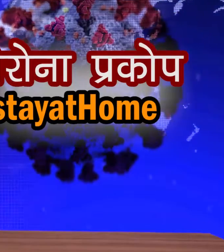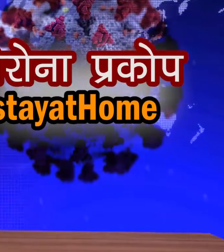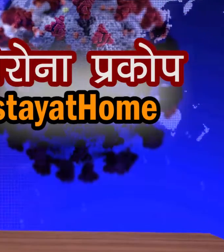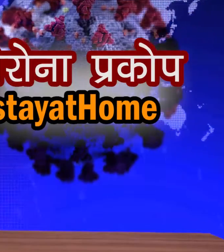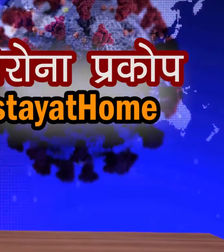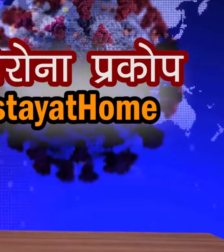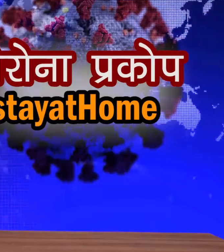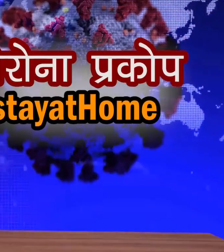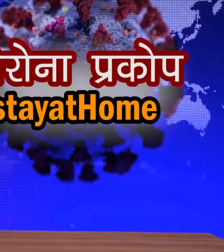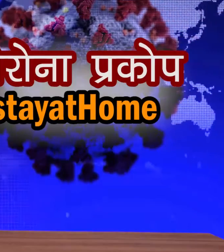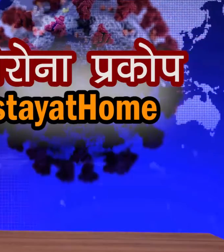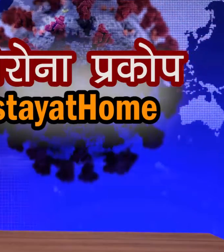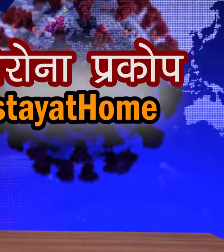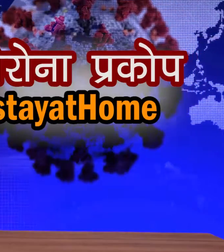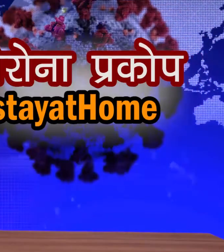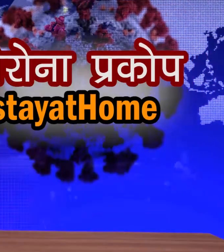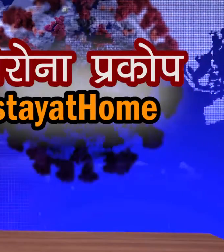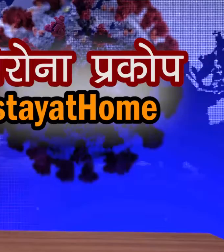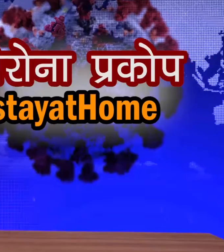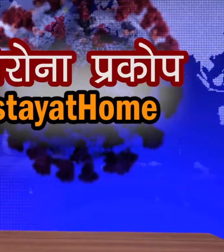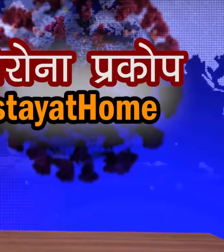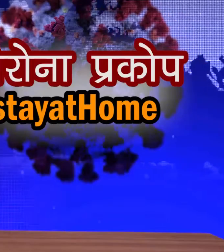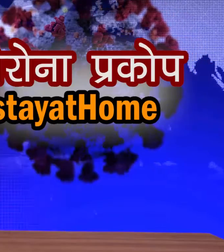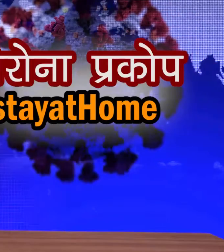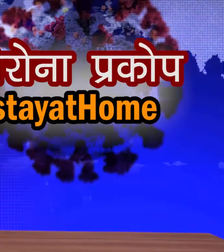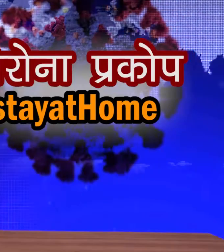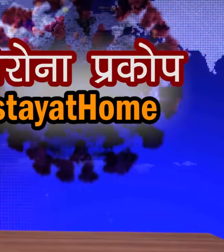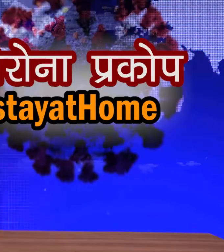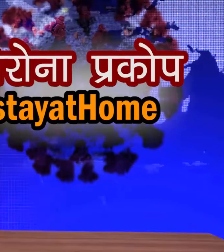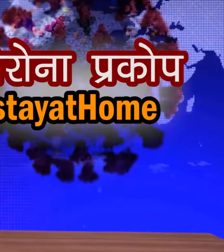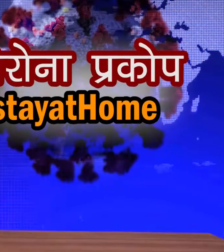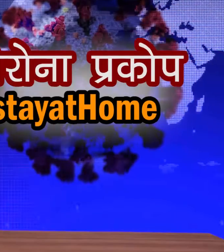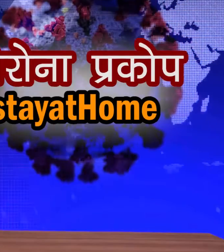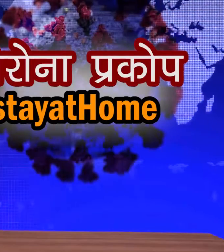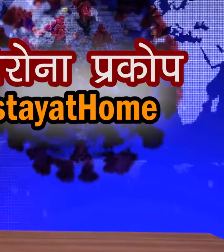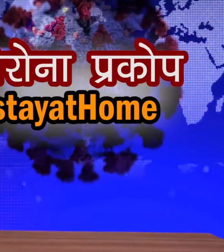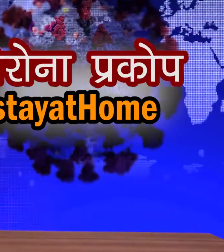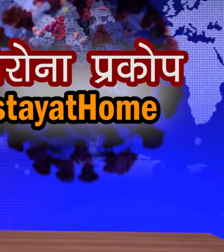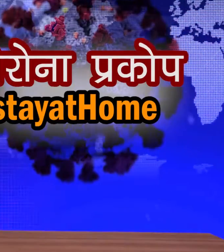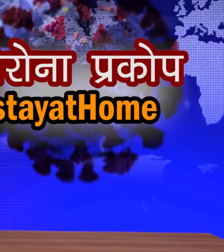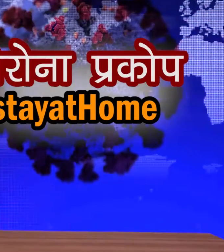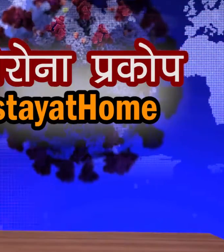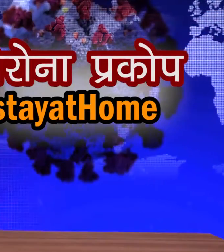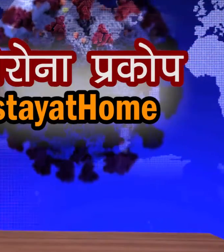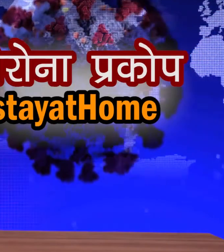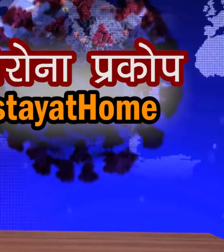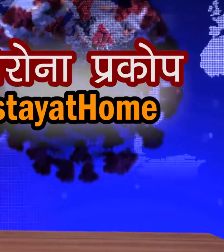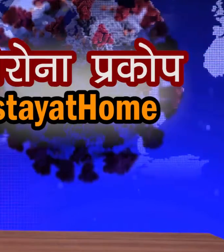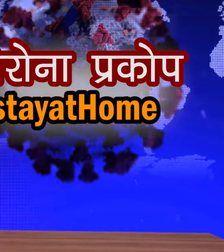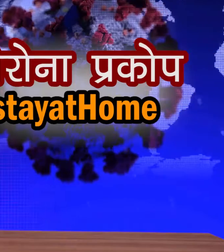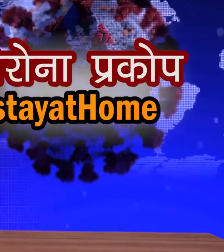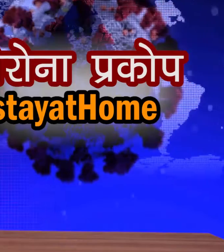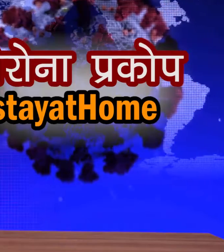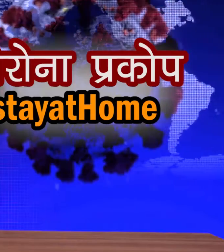मन्त्रालयले जानकारी दिएको छ। मन्त्रालयमा आज आयोजित नियमित पत्रकार सम्मेलनमा मन्त्रालयका प्रवक्ता डाक्टर विकास